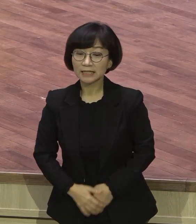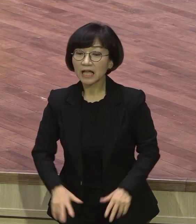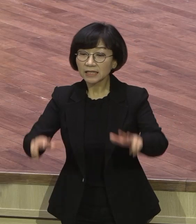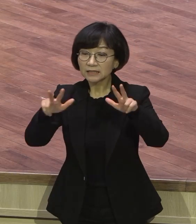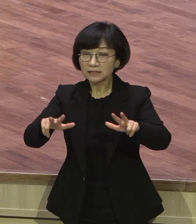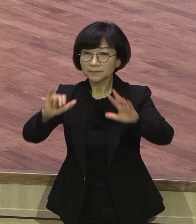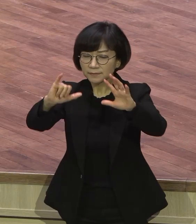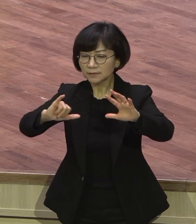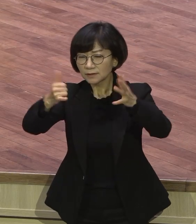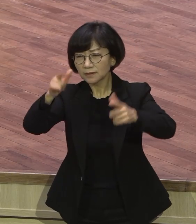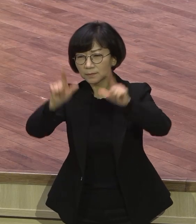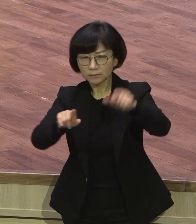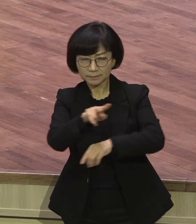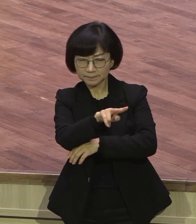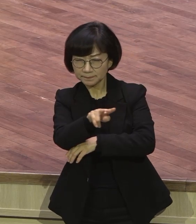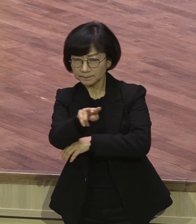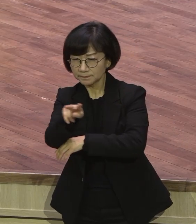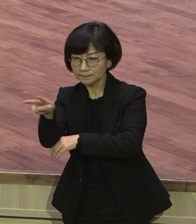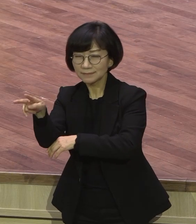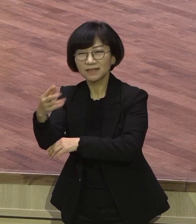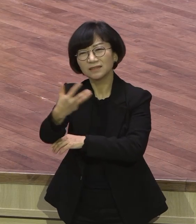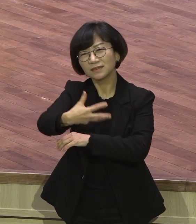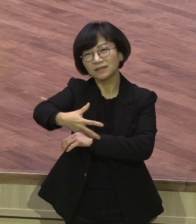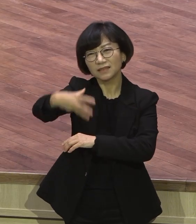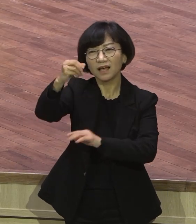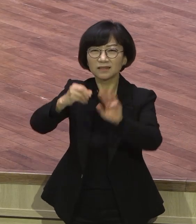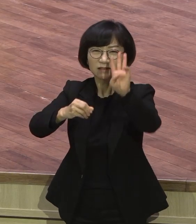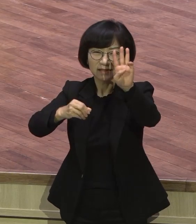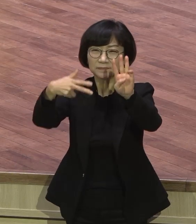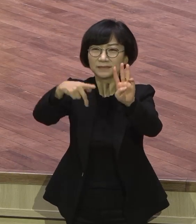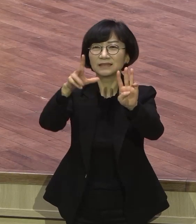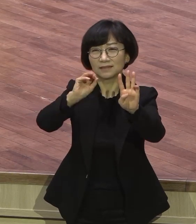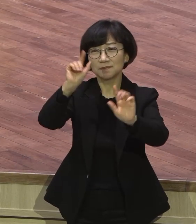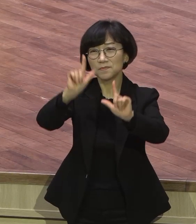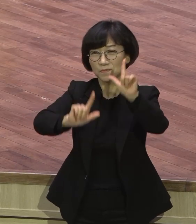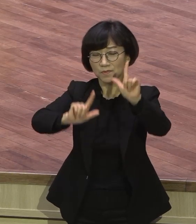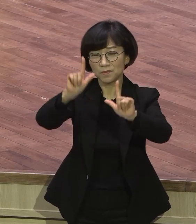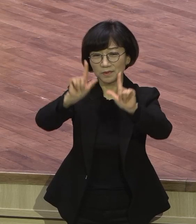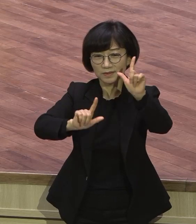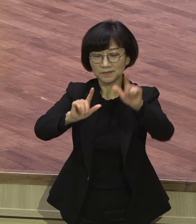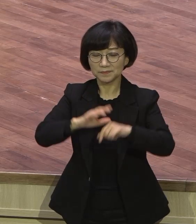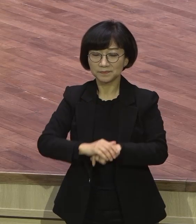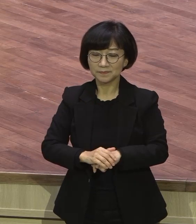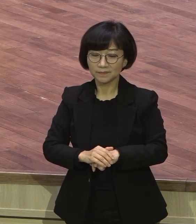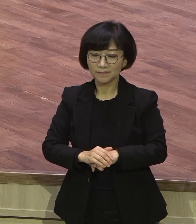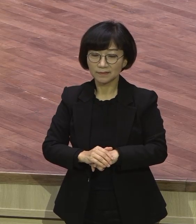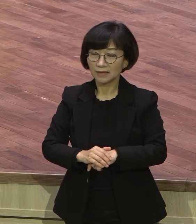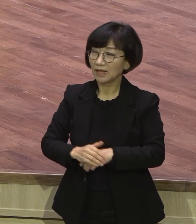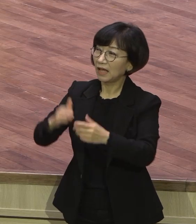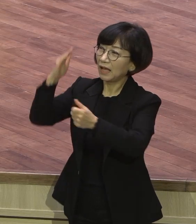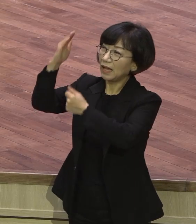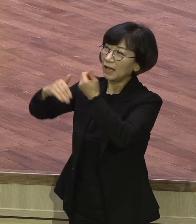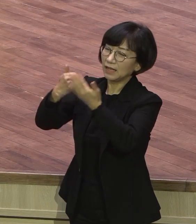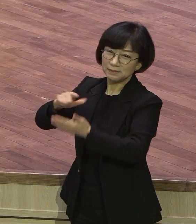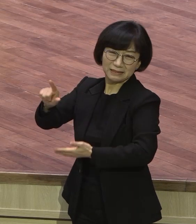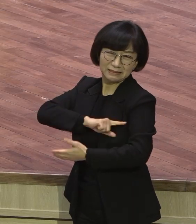보면요. 하나님의 이름을 가치 없는 단어로 전략해 놓은 것을 볼 수 있어요.